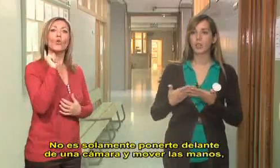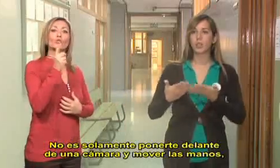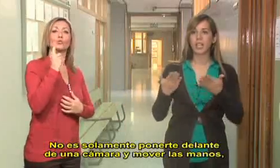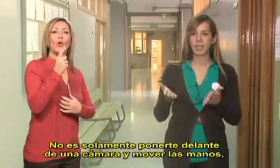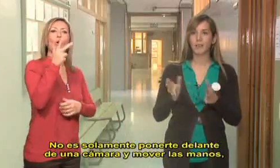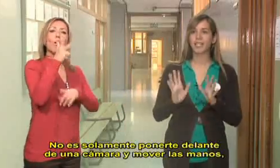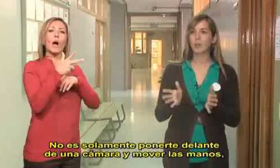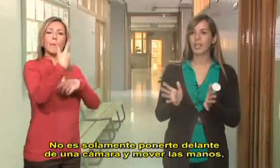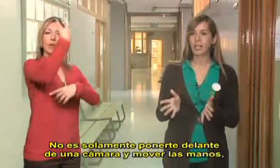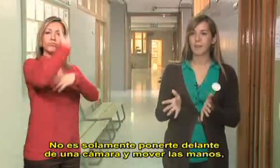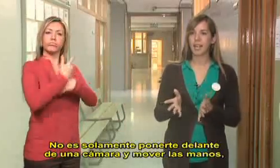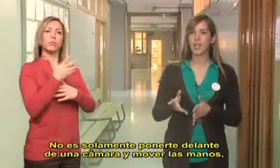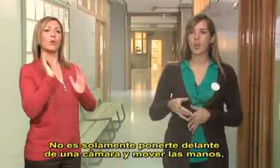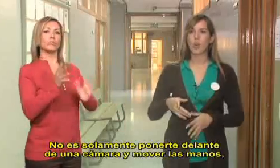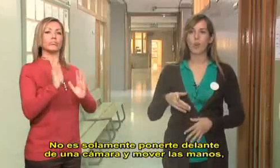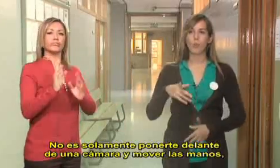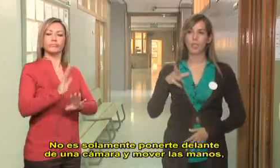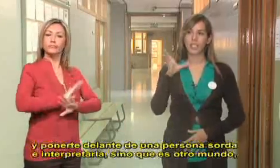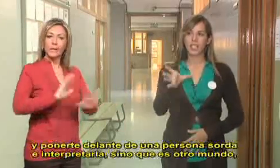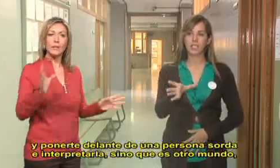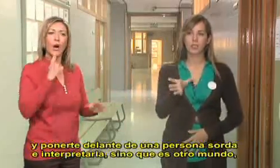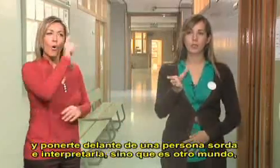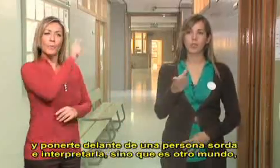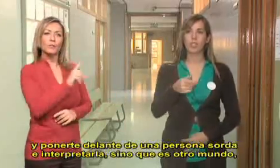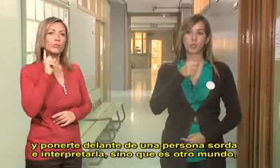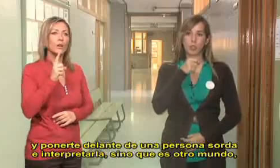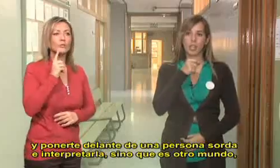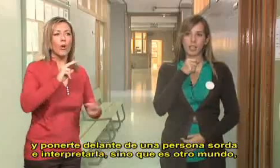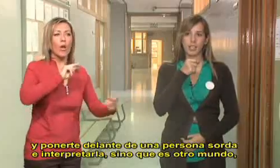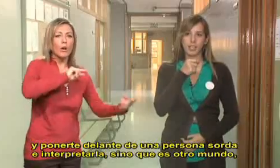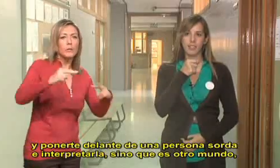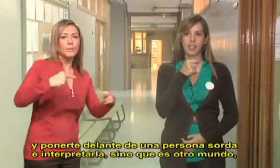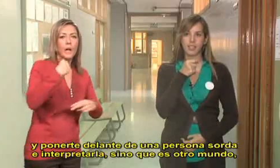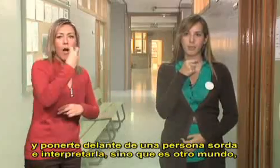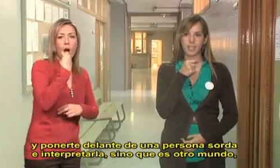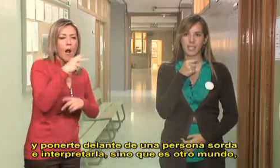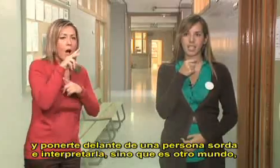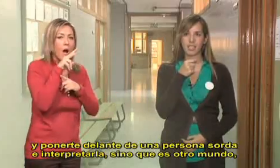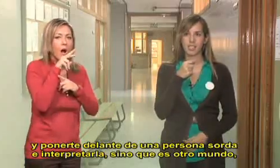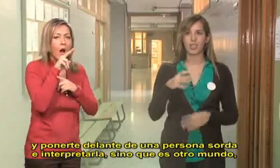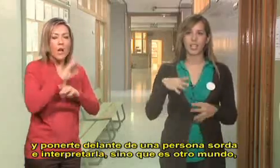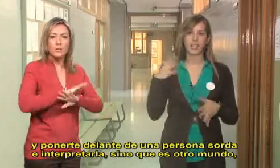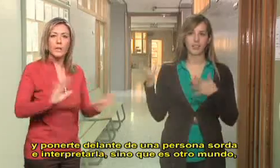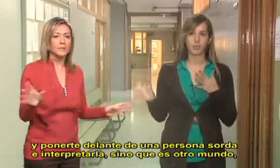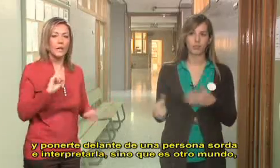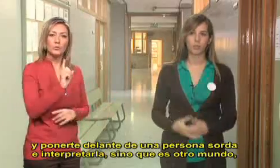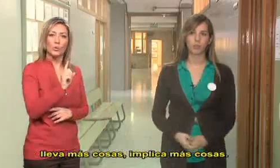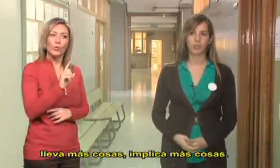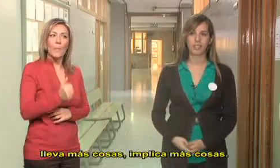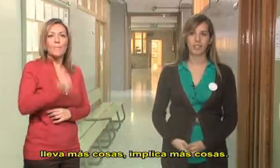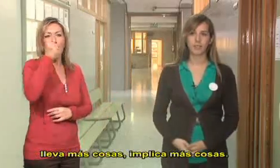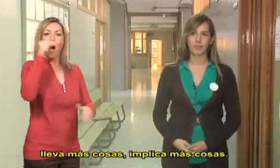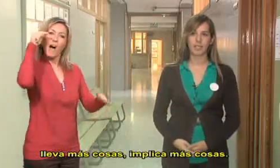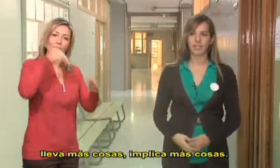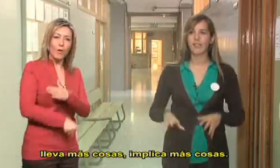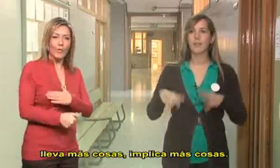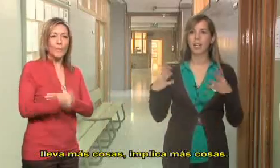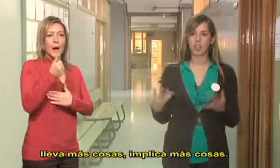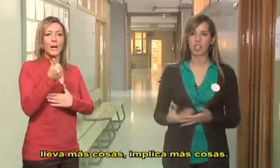ponerte delante de una cámara, mover las manos o ponerte delante de una persona surda e interpretarlas, sino que es otro mundo,